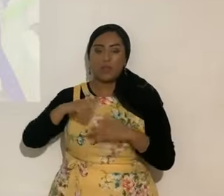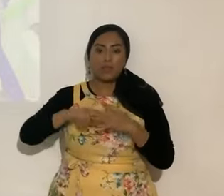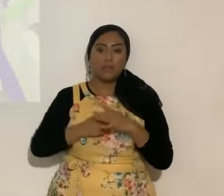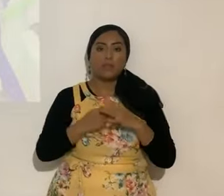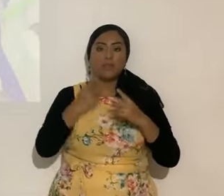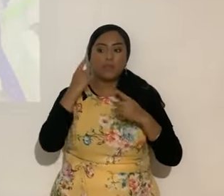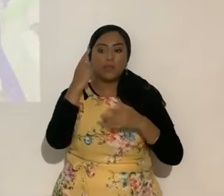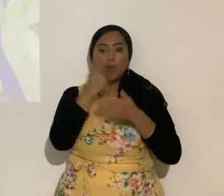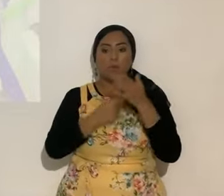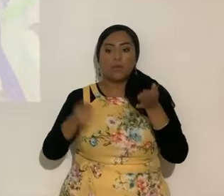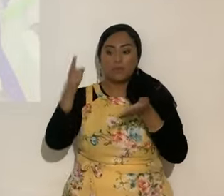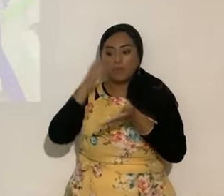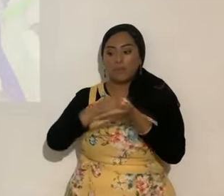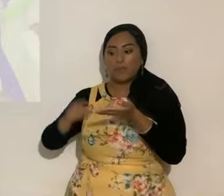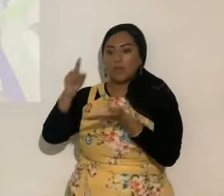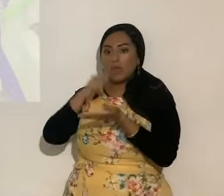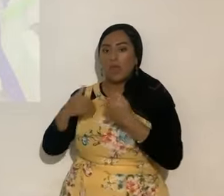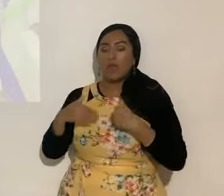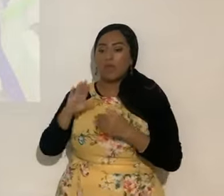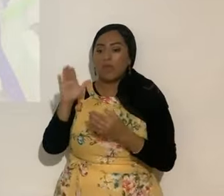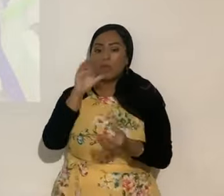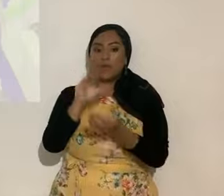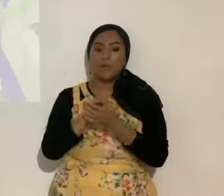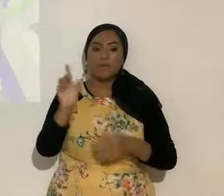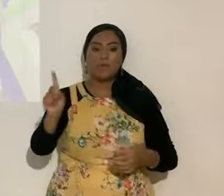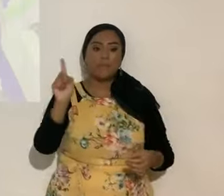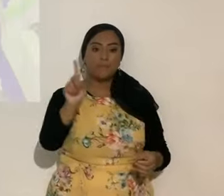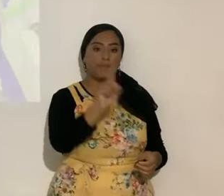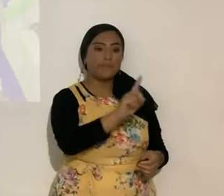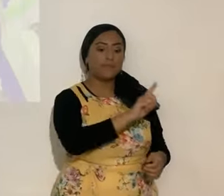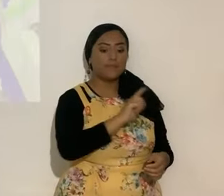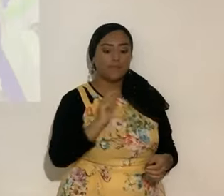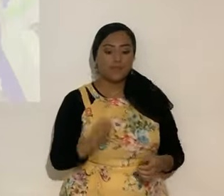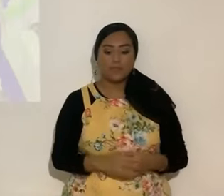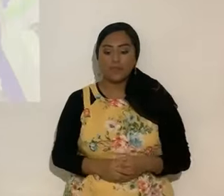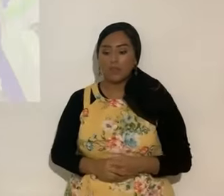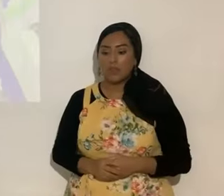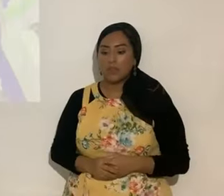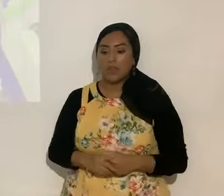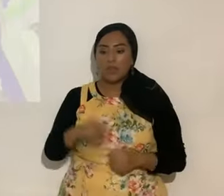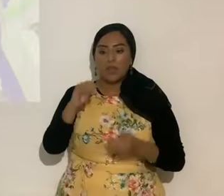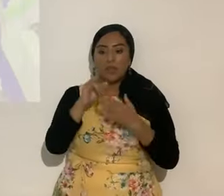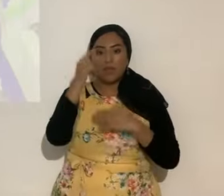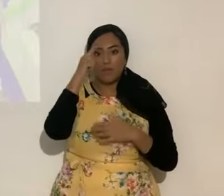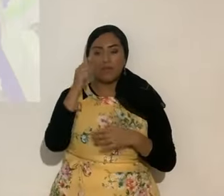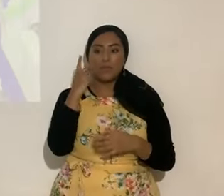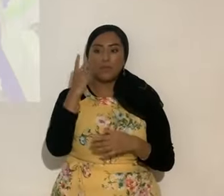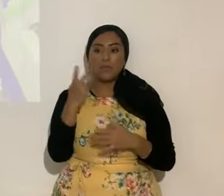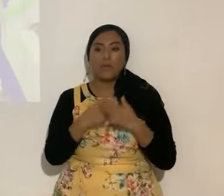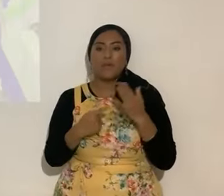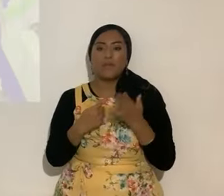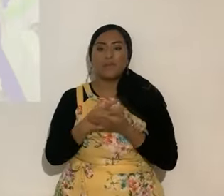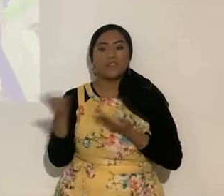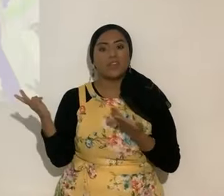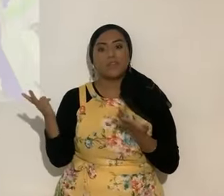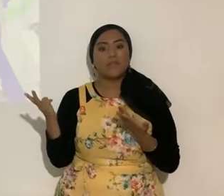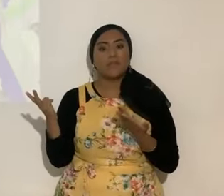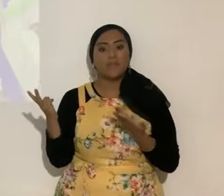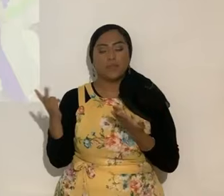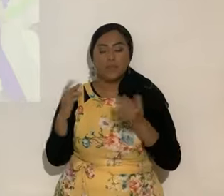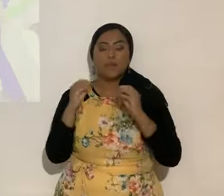encargar de qué calificación le tiene su esposa a cada uno de nuestros hermanos. Eso es para ver en qué se está fallando y